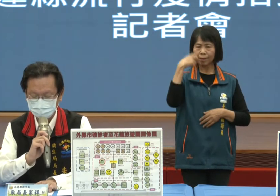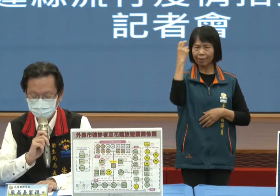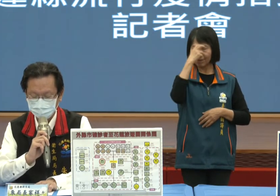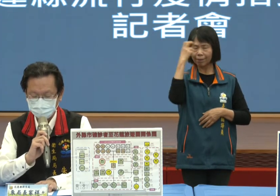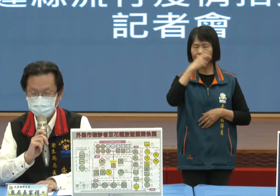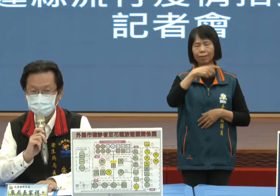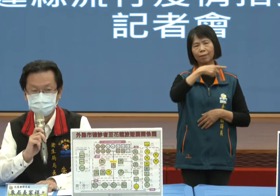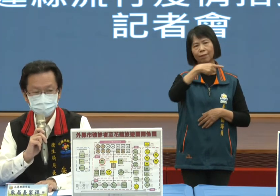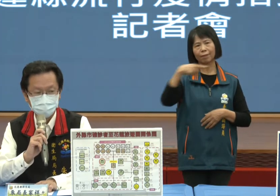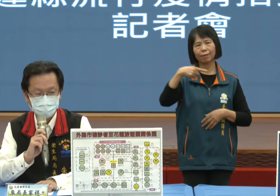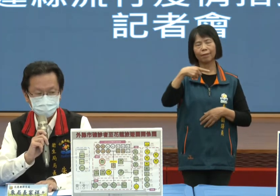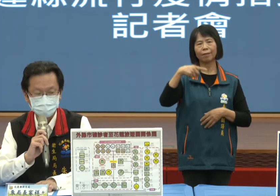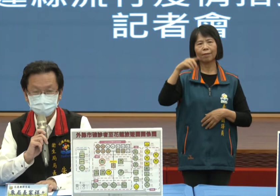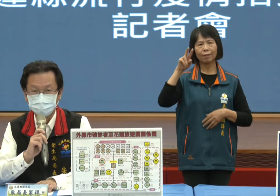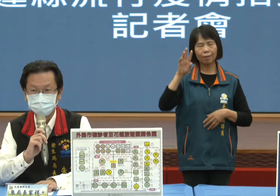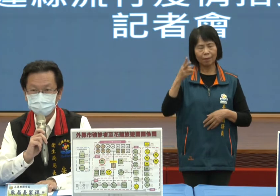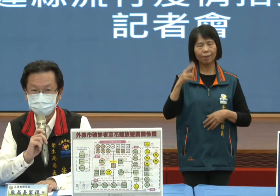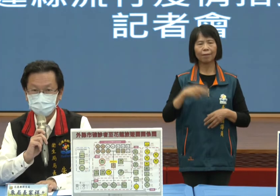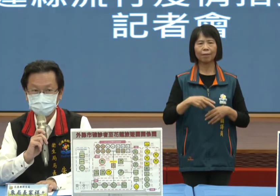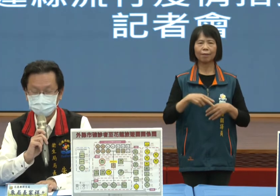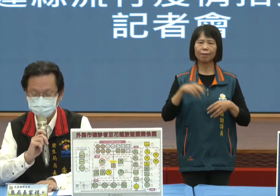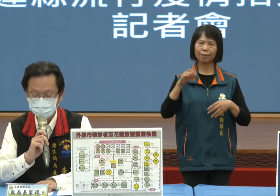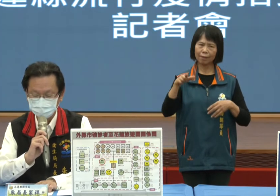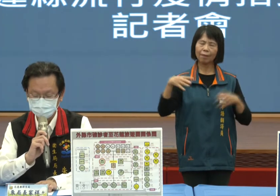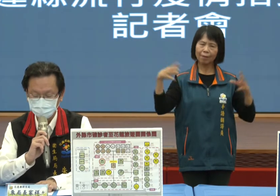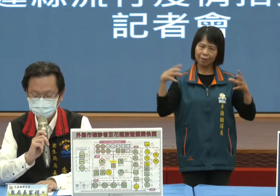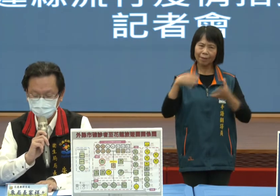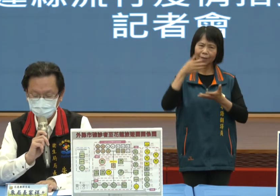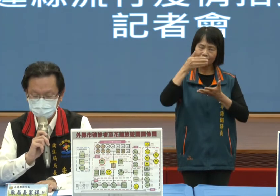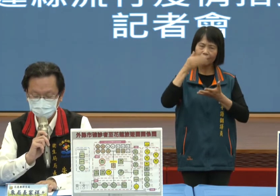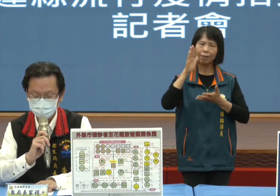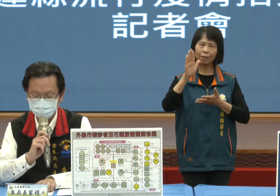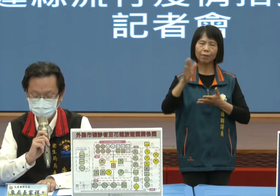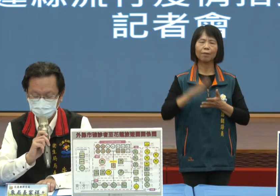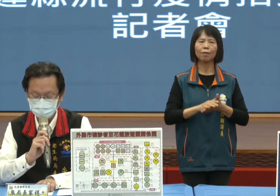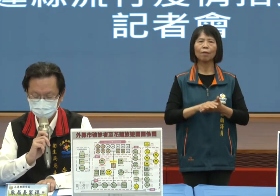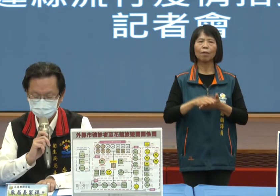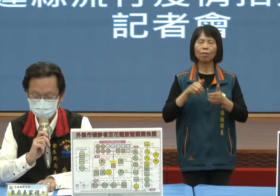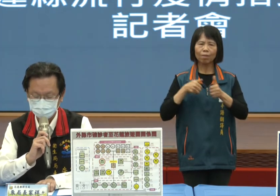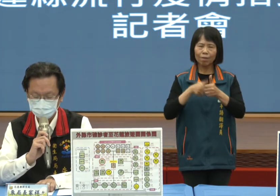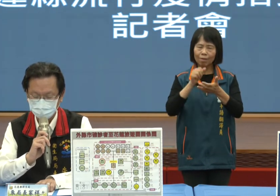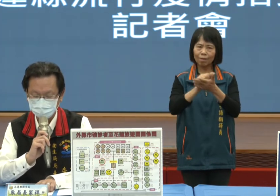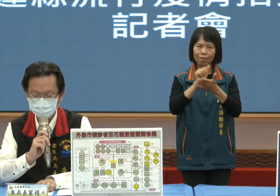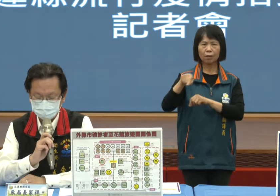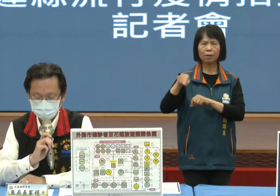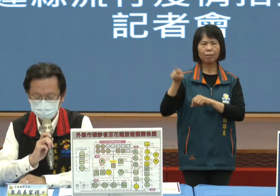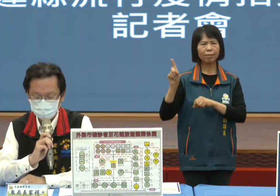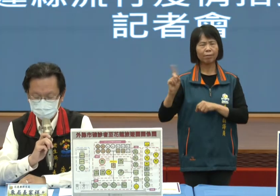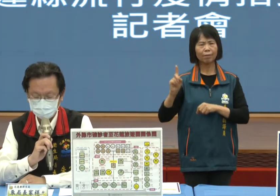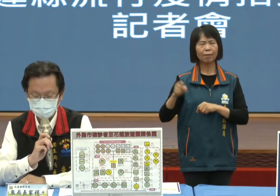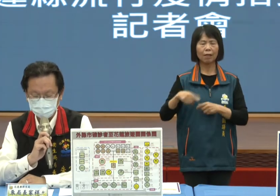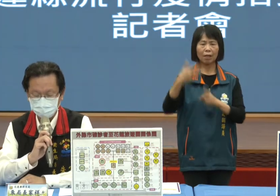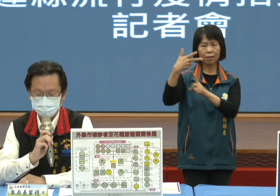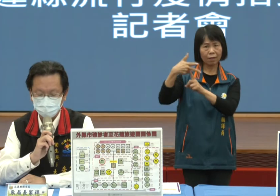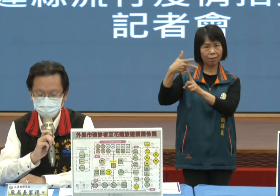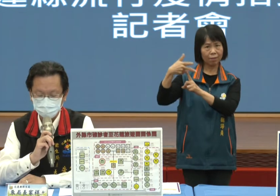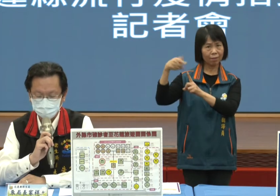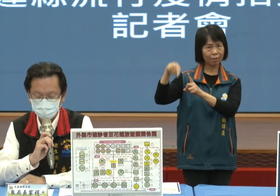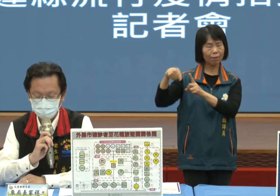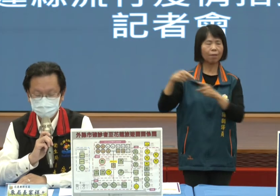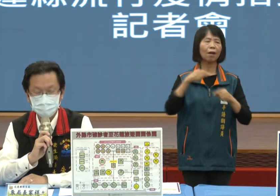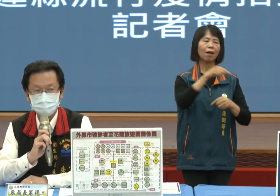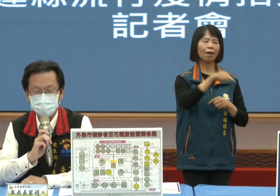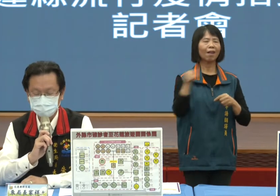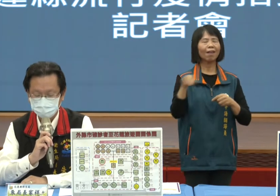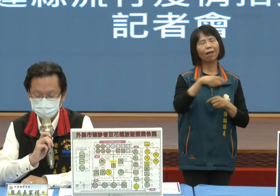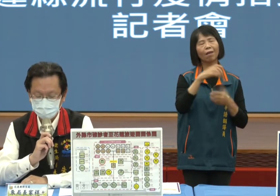的，那但是因为他有共同吃饭，所以被跨列为居家隔离的对象。7-Eleven的朋友